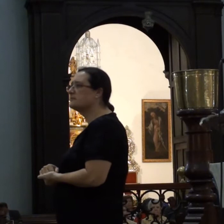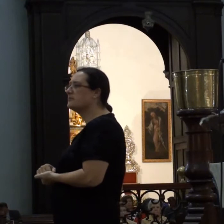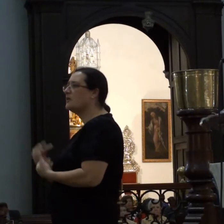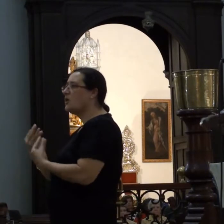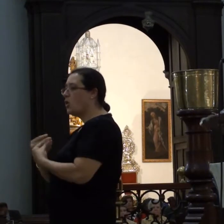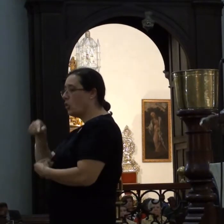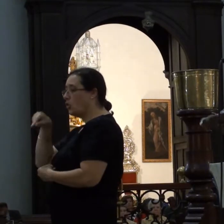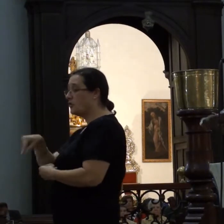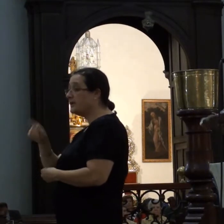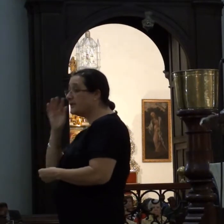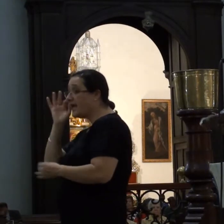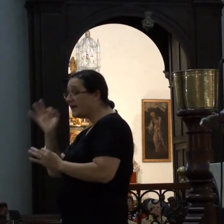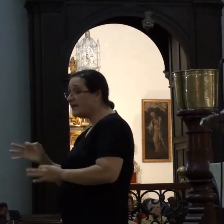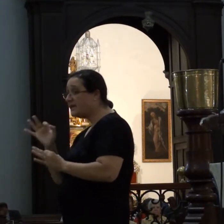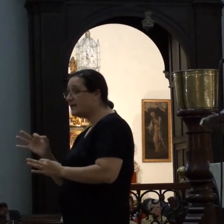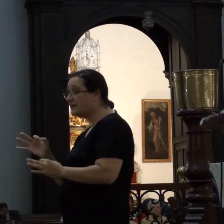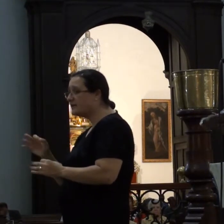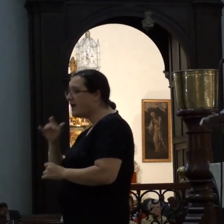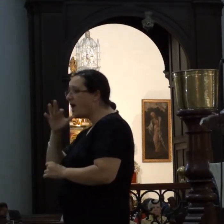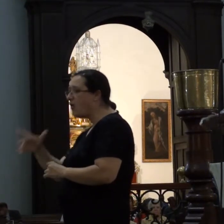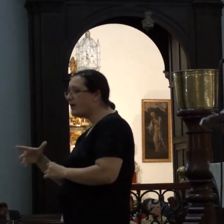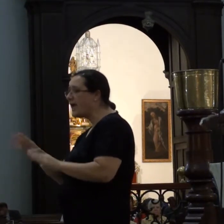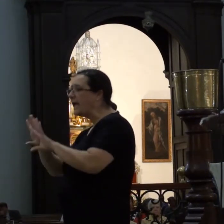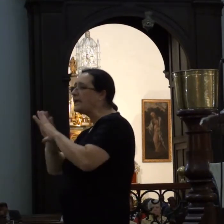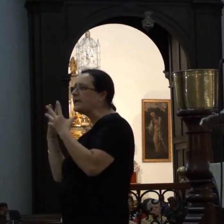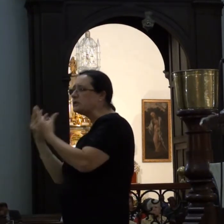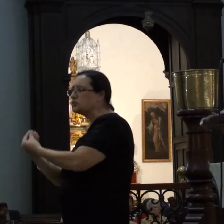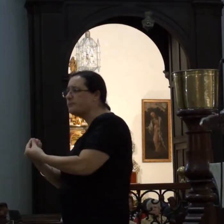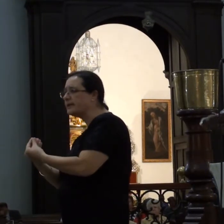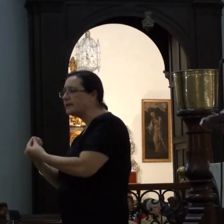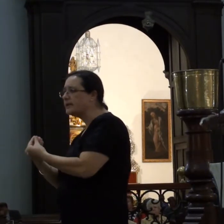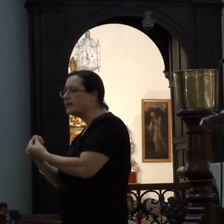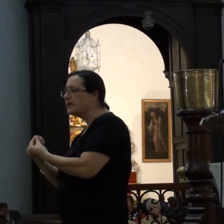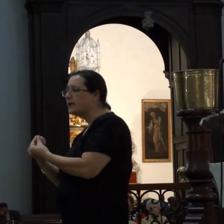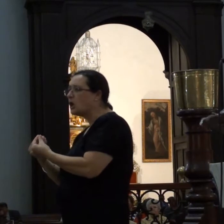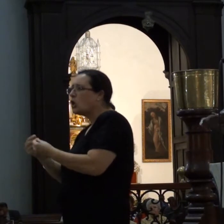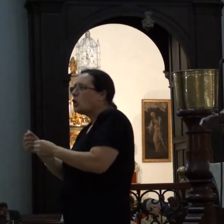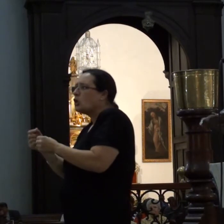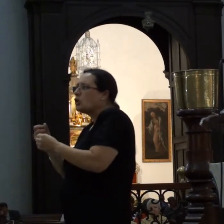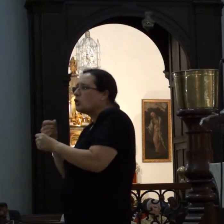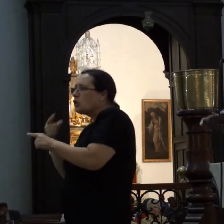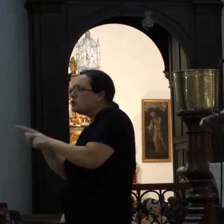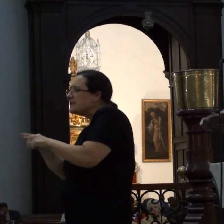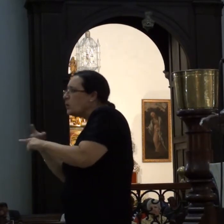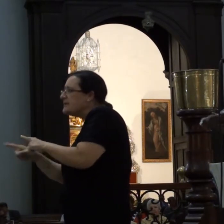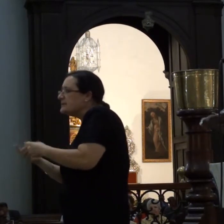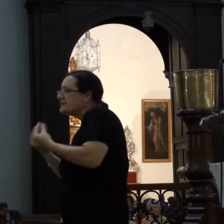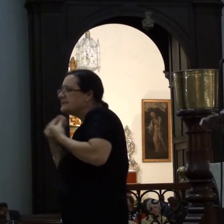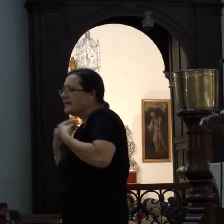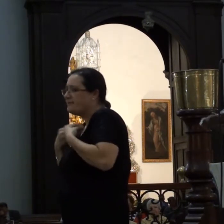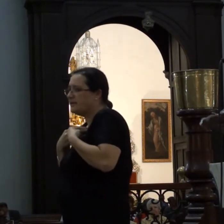por estas realidades que hemos expuesto saquemos ahora las consecuencias para nuestra vida de discípulos